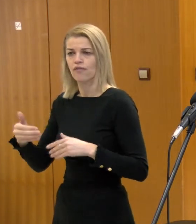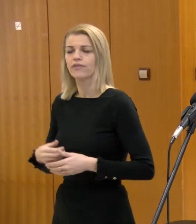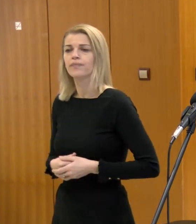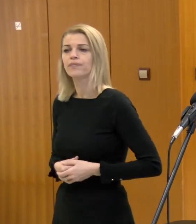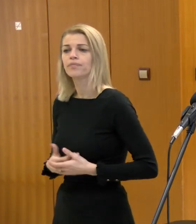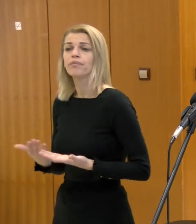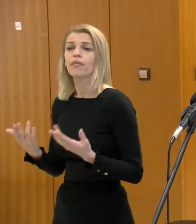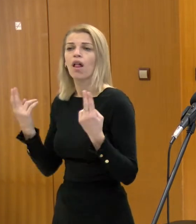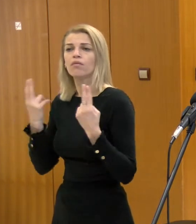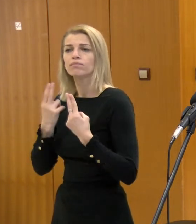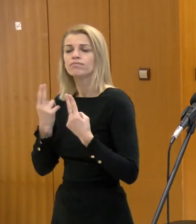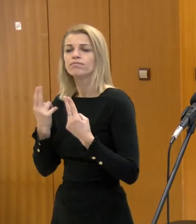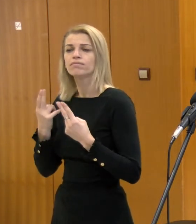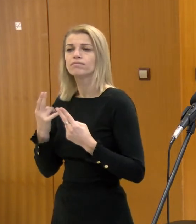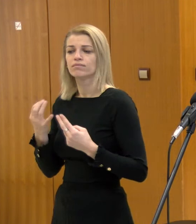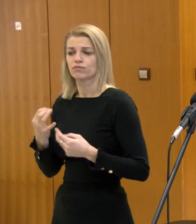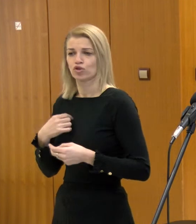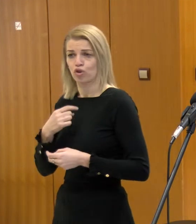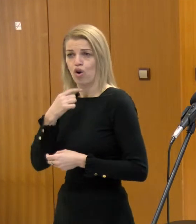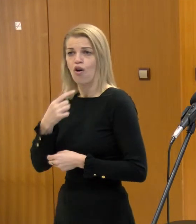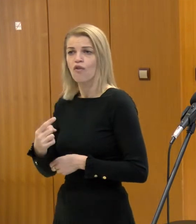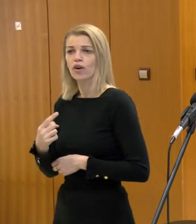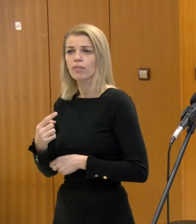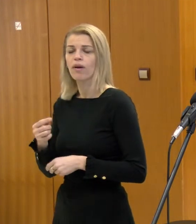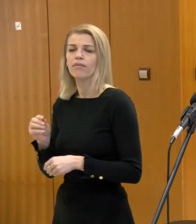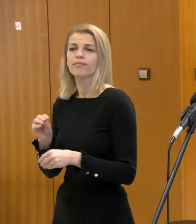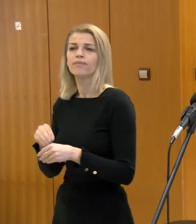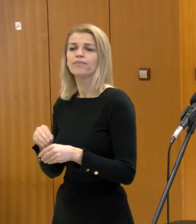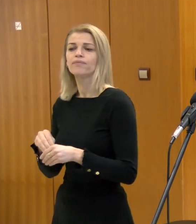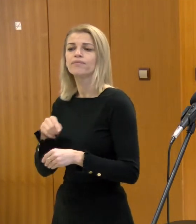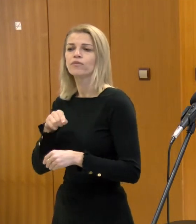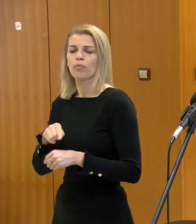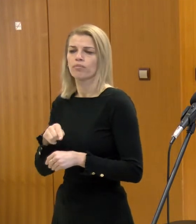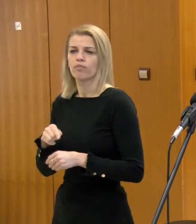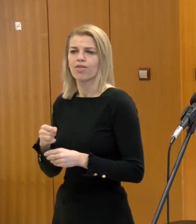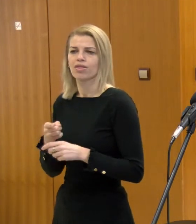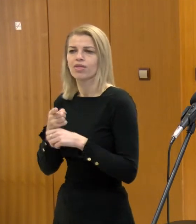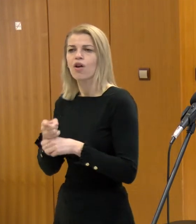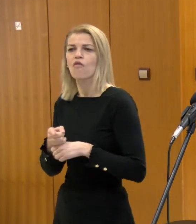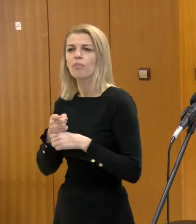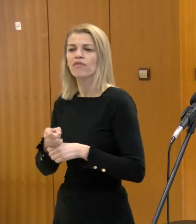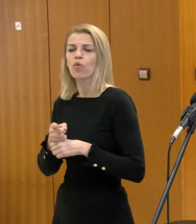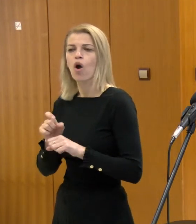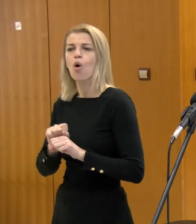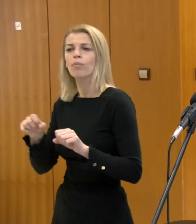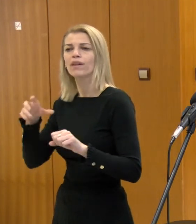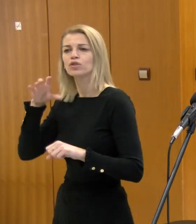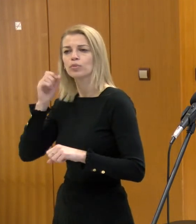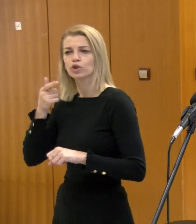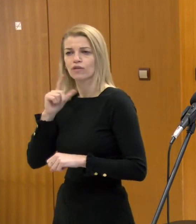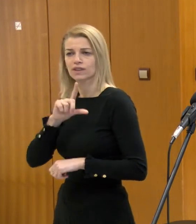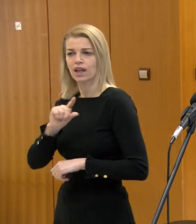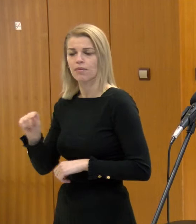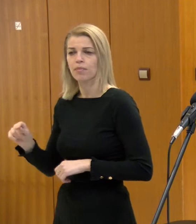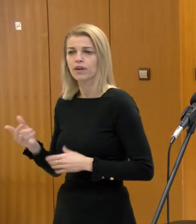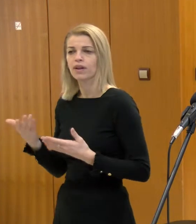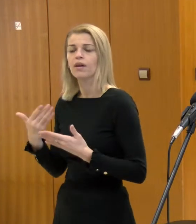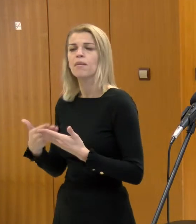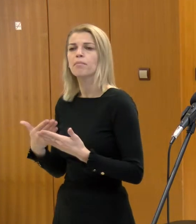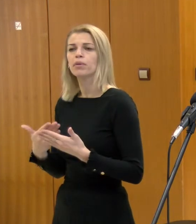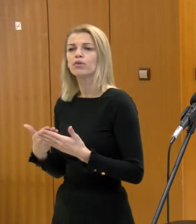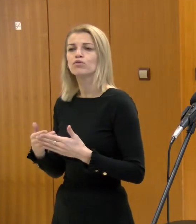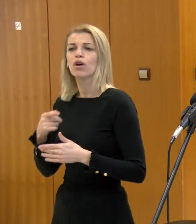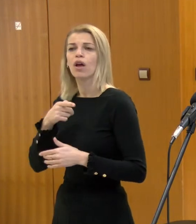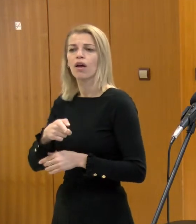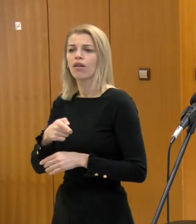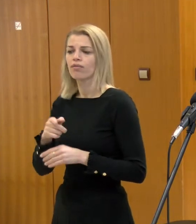Ale každopádne to, čo zdôrazňujeme, že to nejakým spôsobom neovplyvňuje obrannú schopnosť Slovenskej republiky, pretože